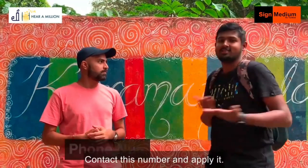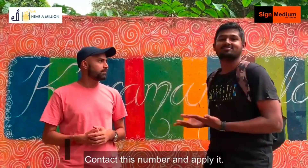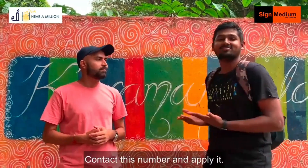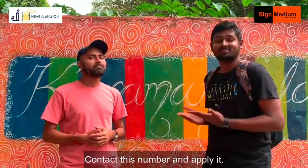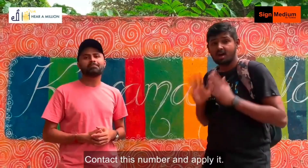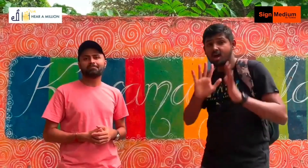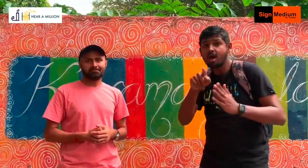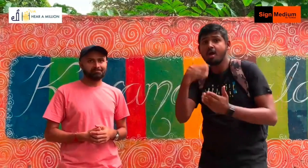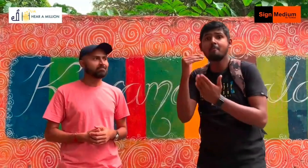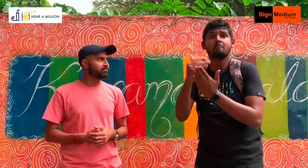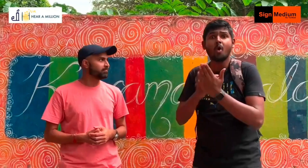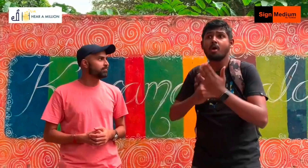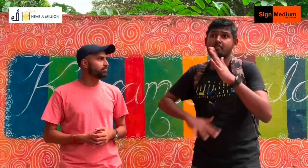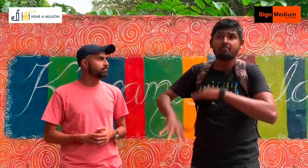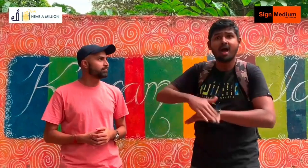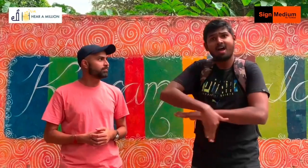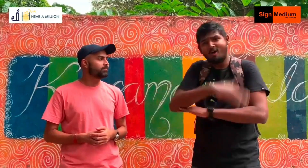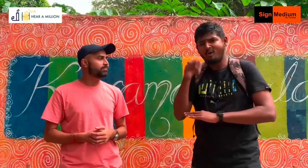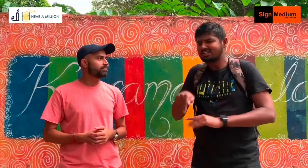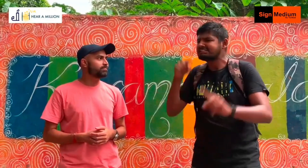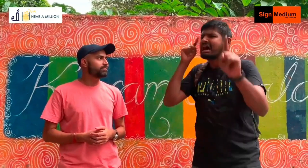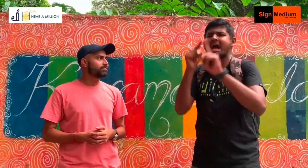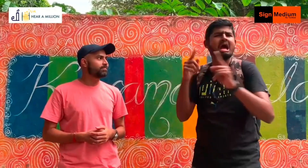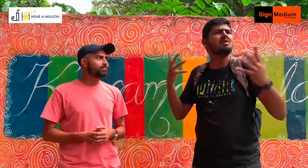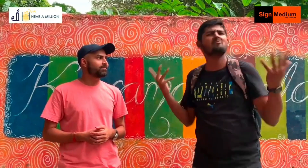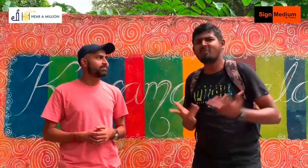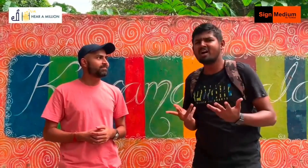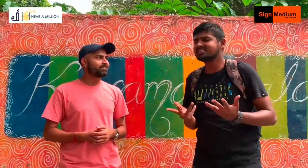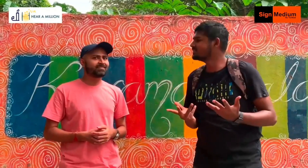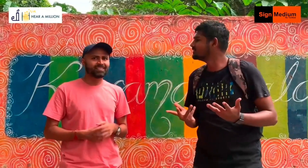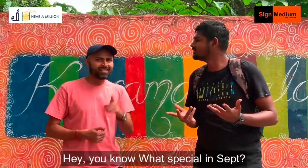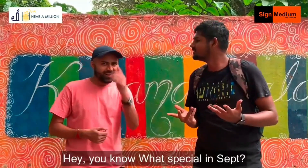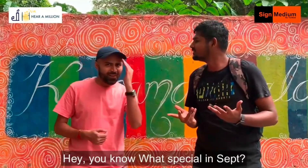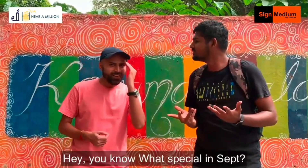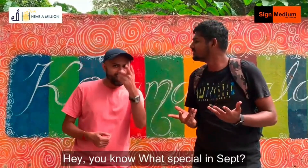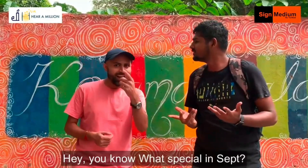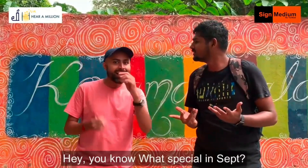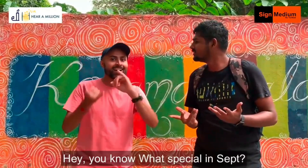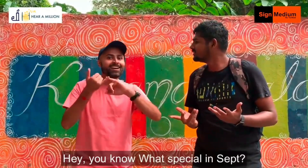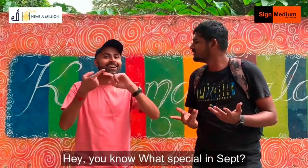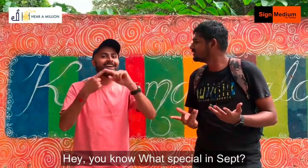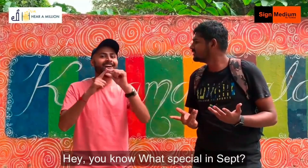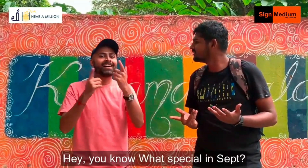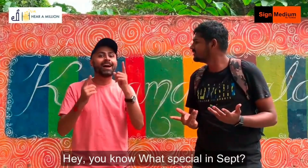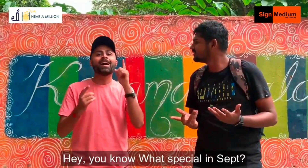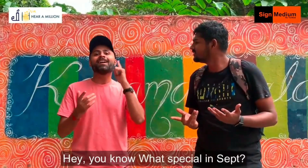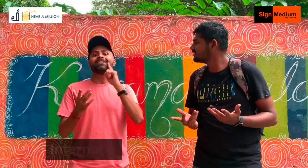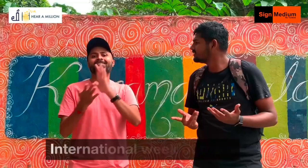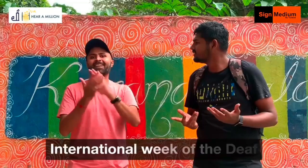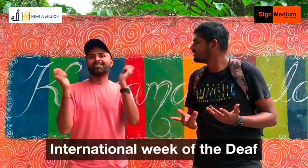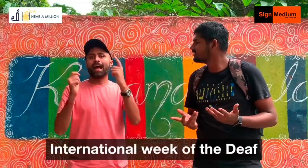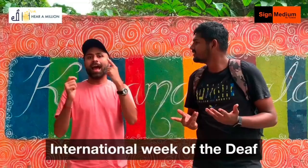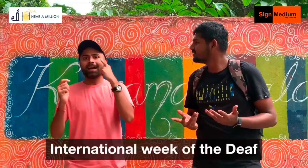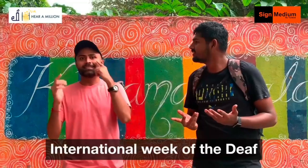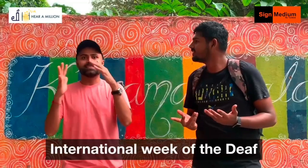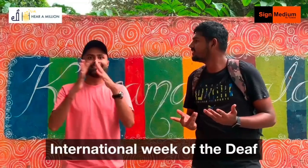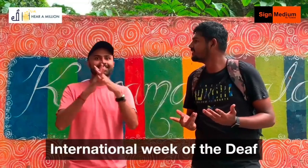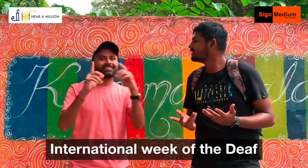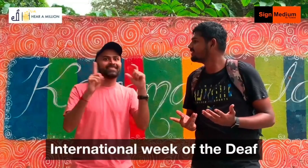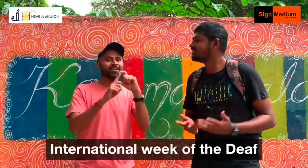यहां पे इस कार्यक्रम में भागने के लिए लेने के लिए अप्लाई कीजिए बट इस सितंबर में क्यों मनाया जा रहा है क्योंकि सितंबर